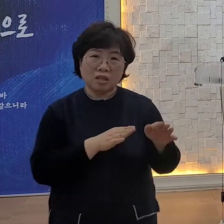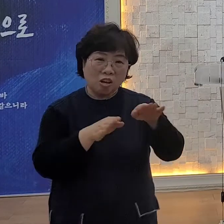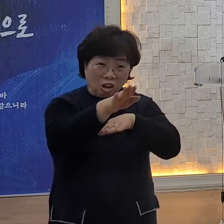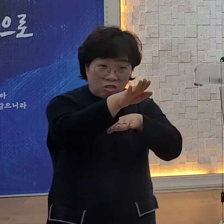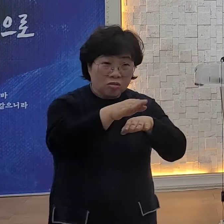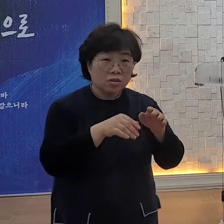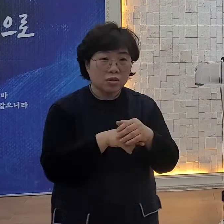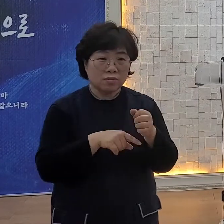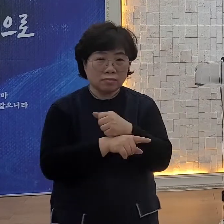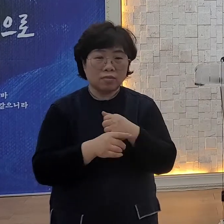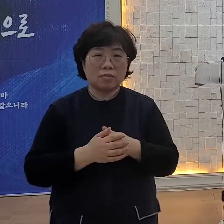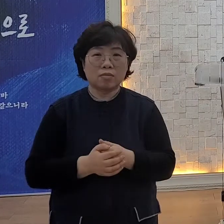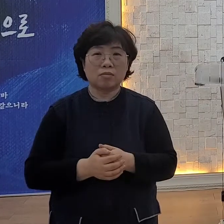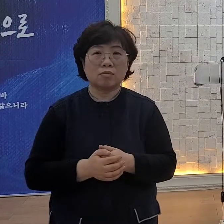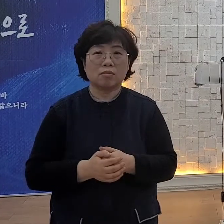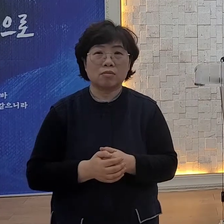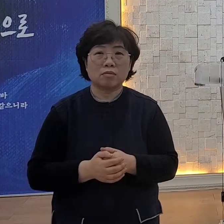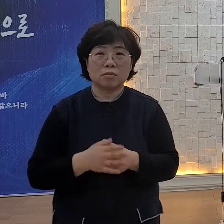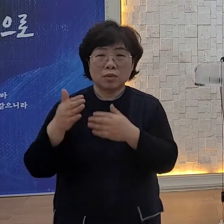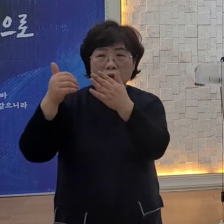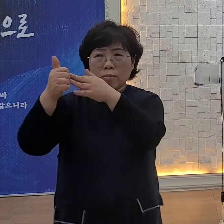이게 우리가